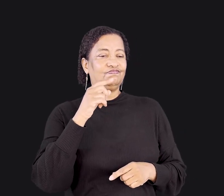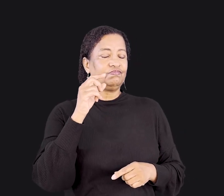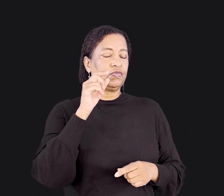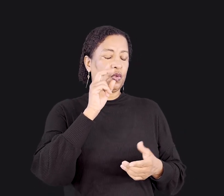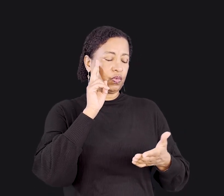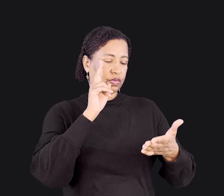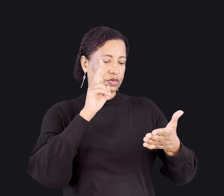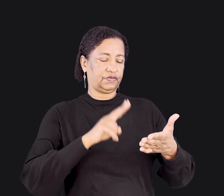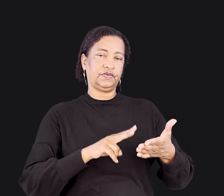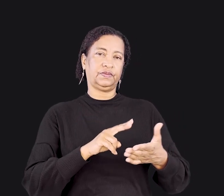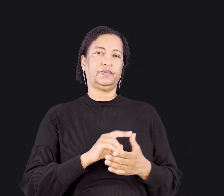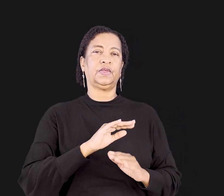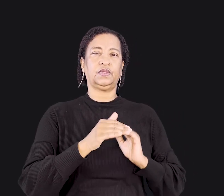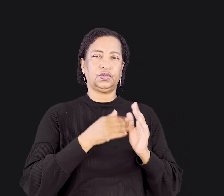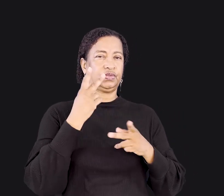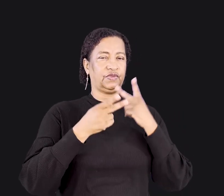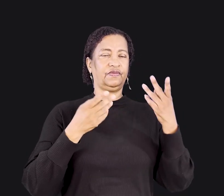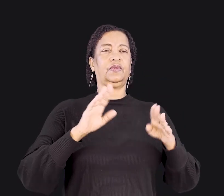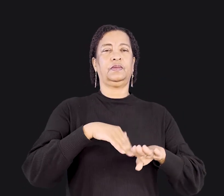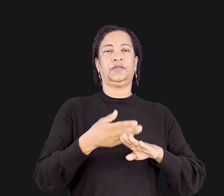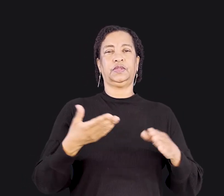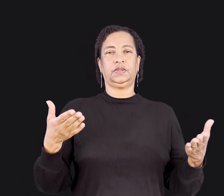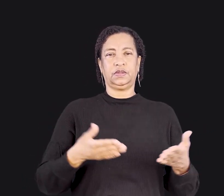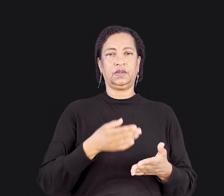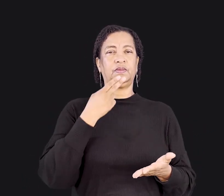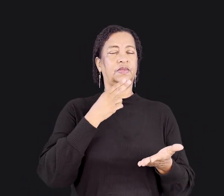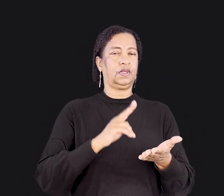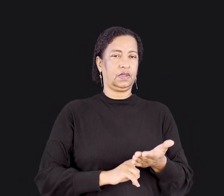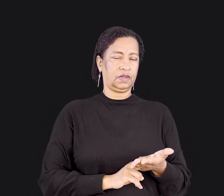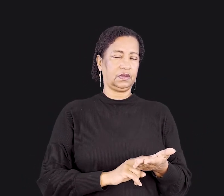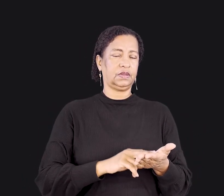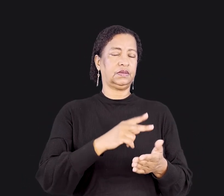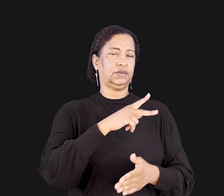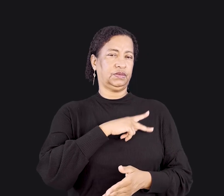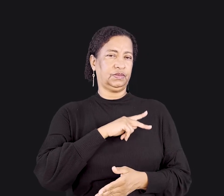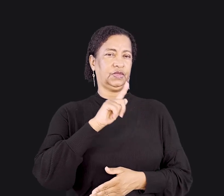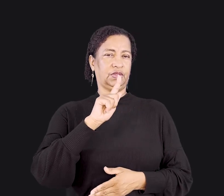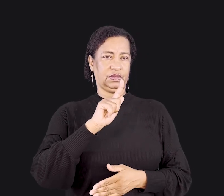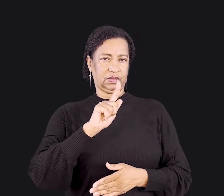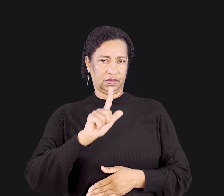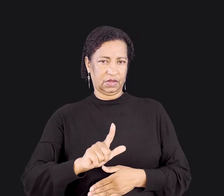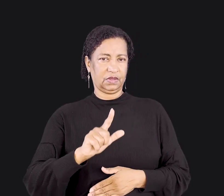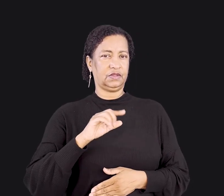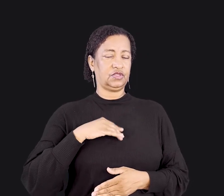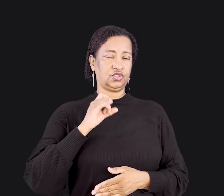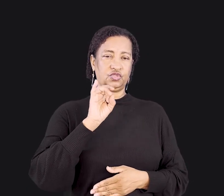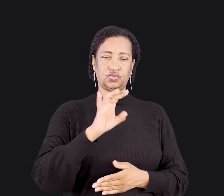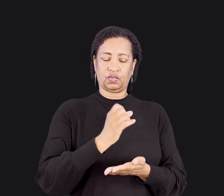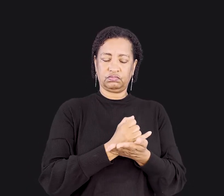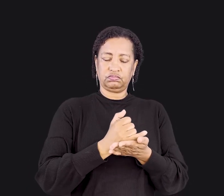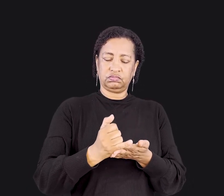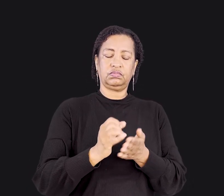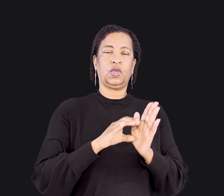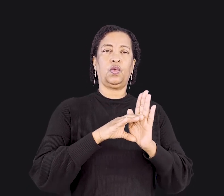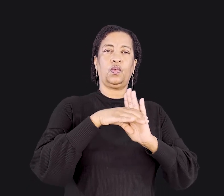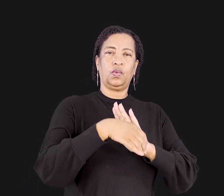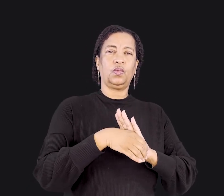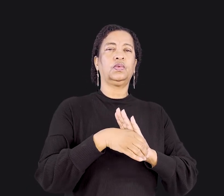enxergar. Tudo que falamos até agora sobre a carta de Paulo aos Gálatas foi apenas uma introdução. O conteúdo desta carta